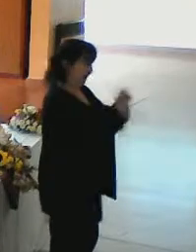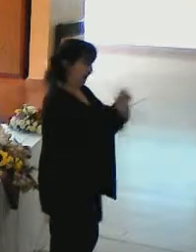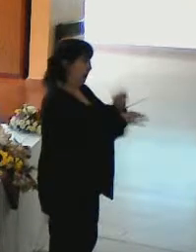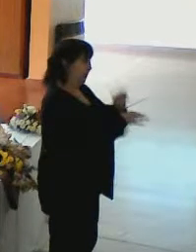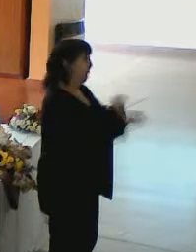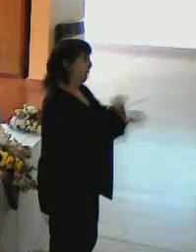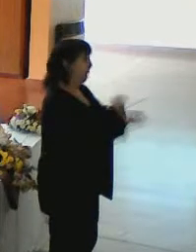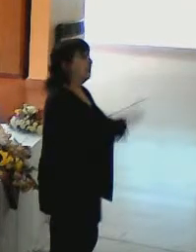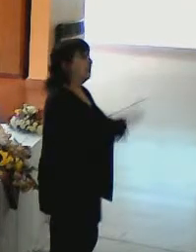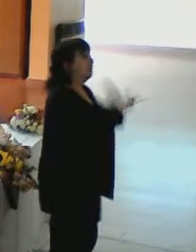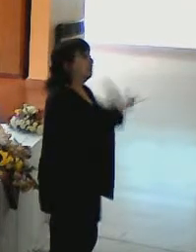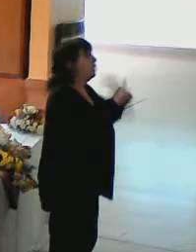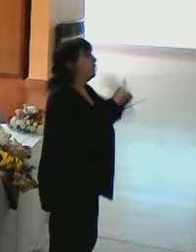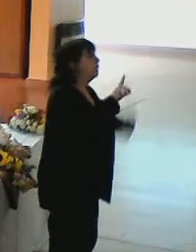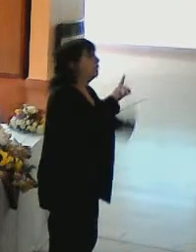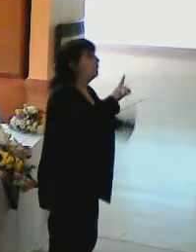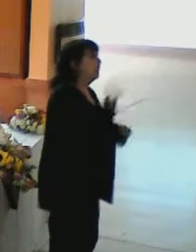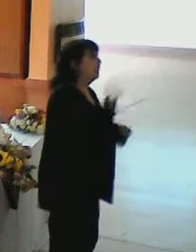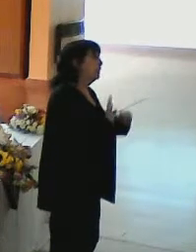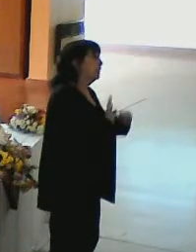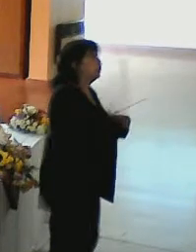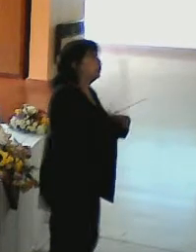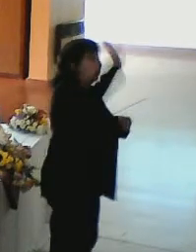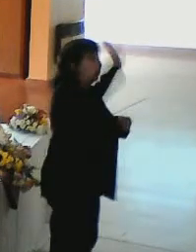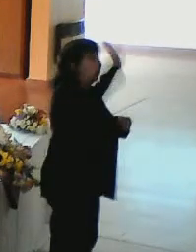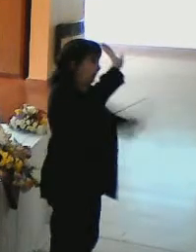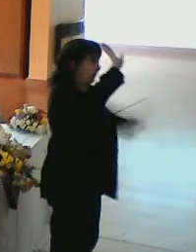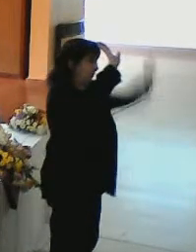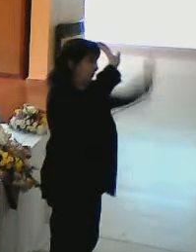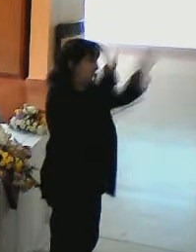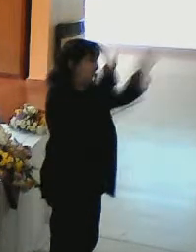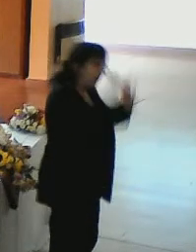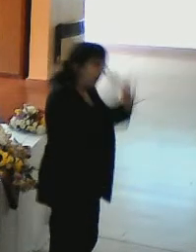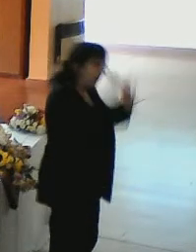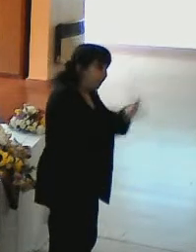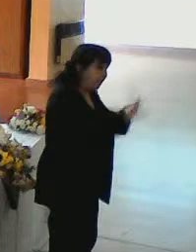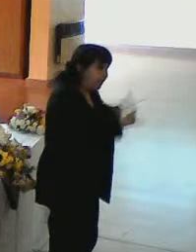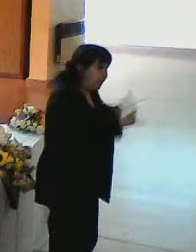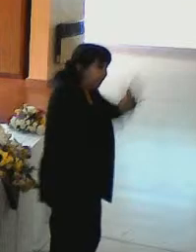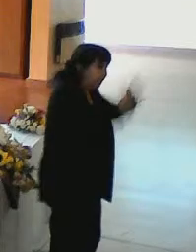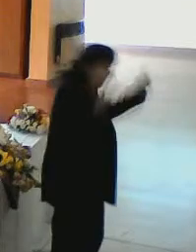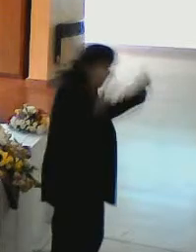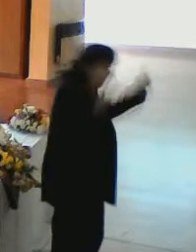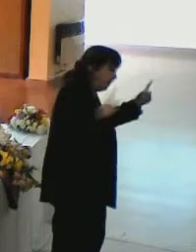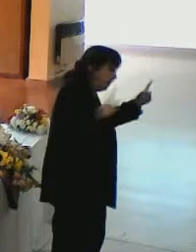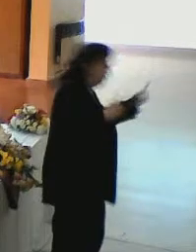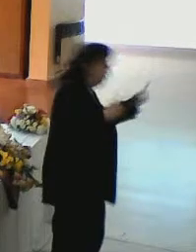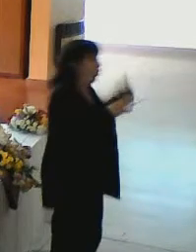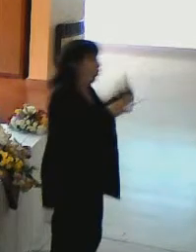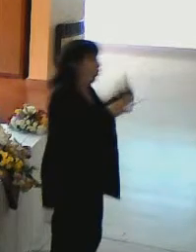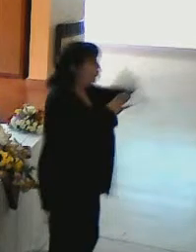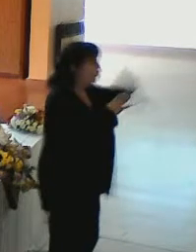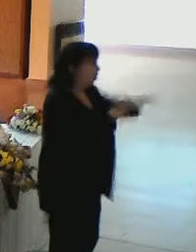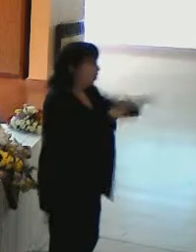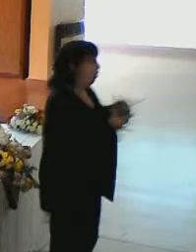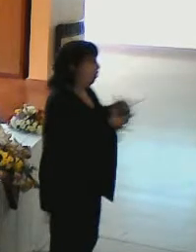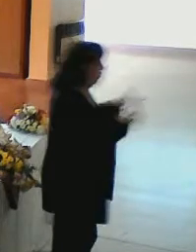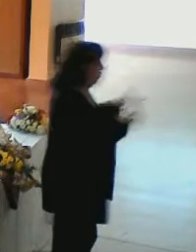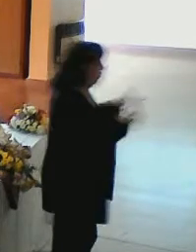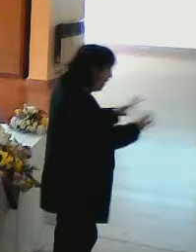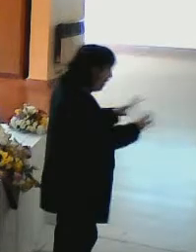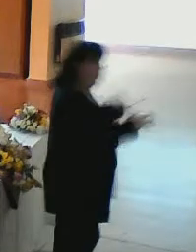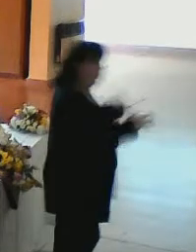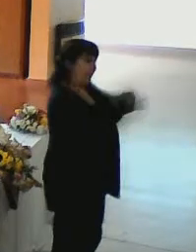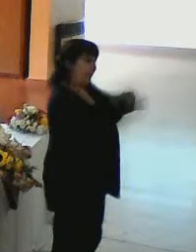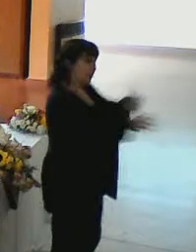que lógicamente se equivoca, dificultades para guardar su turno, interrumpe en los juegos, no espera su turno